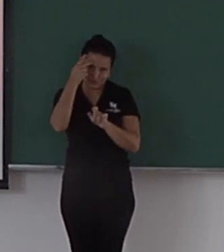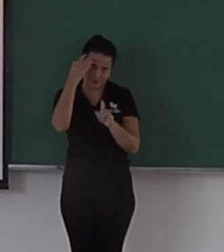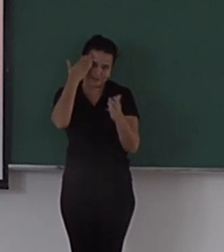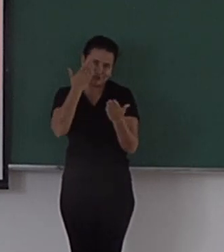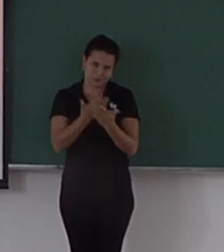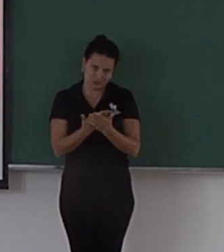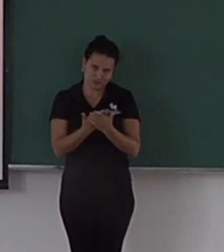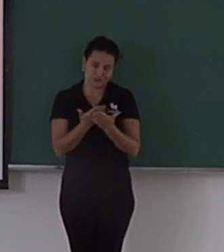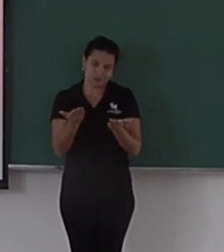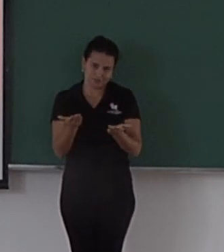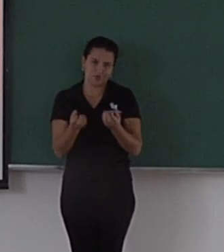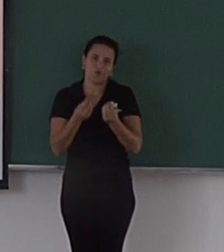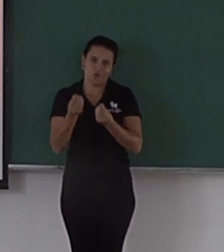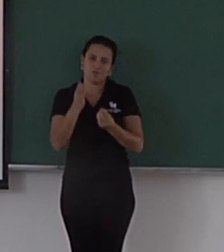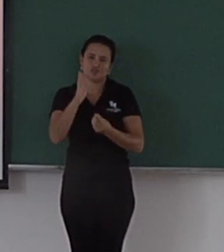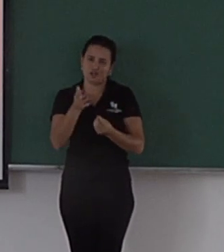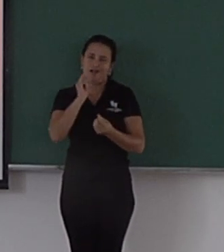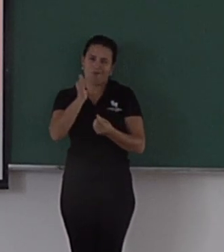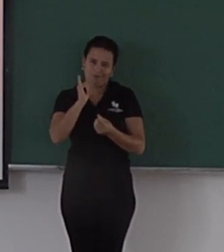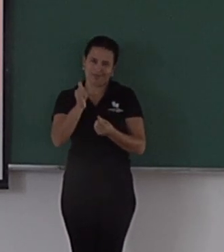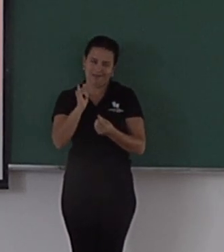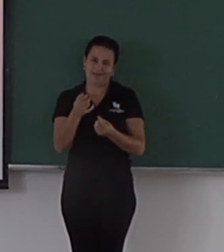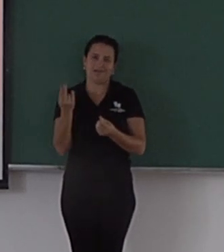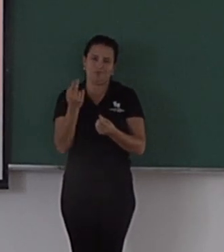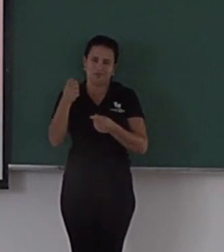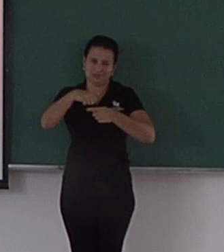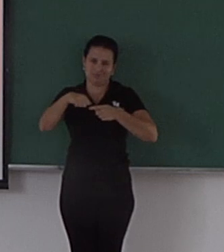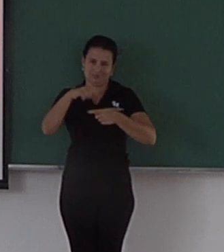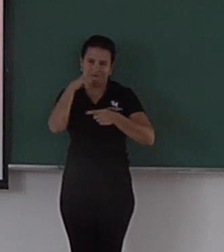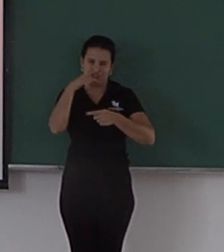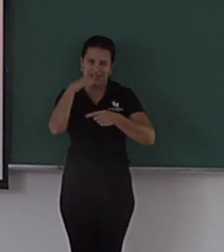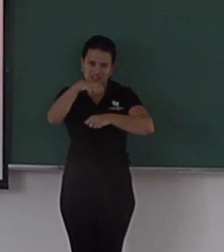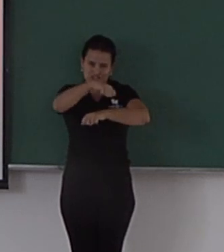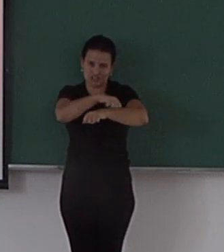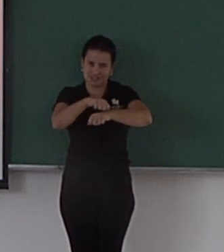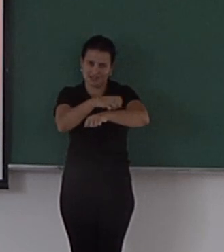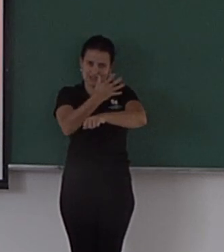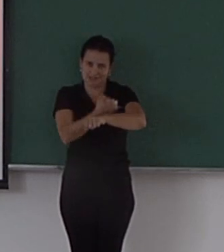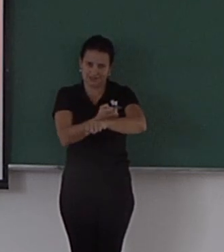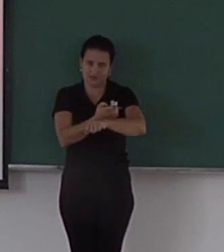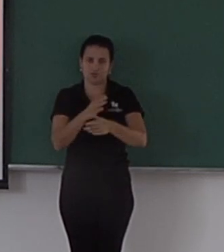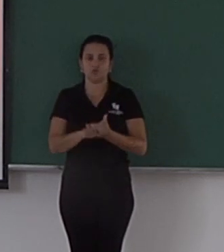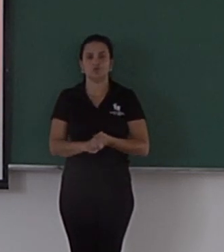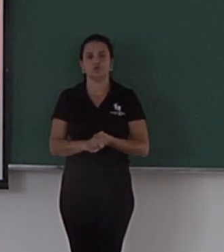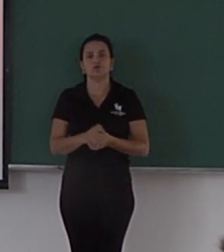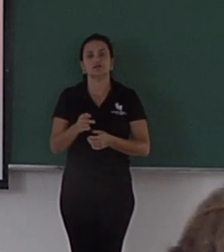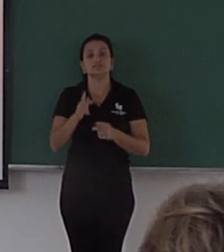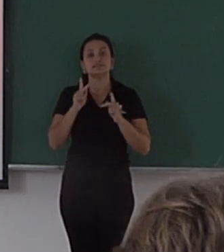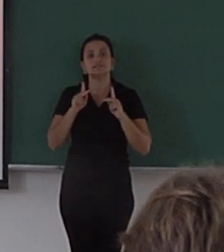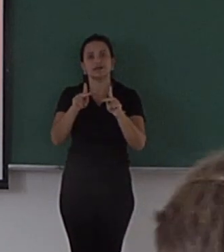cima das áreas queimadas, de minâncora, pasta de dente, que é assim, quase sempre quando o paciente queima